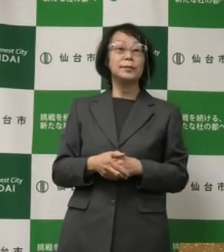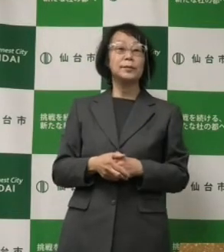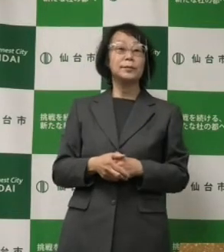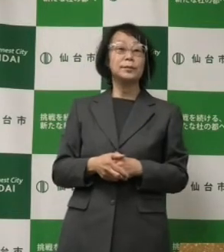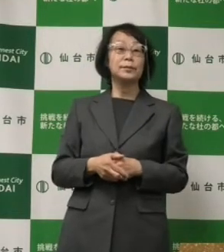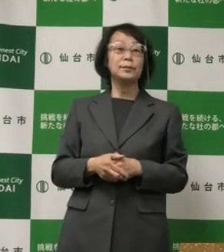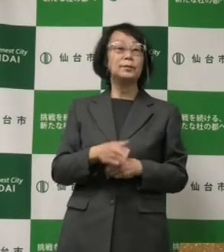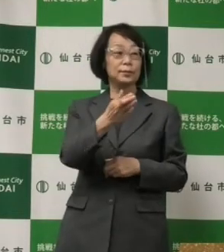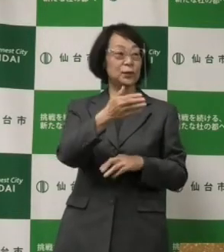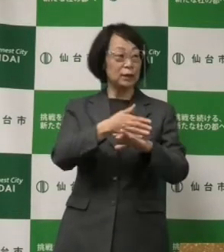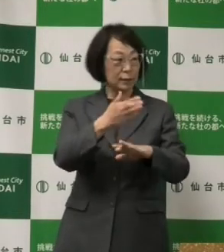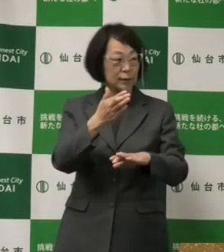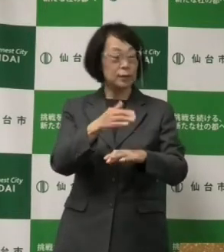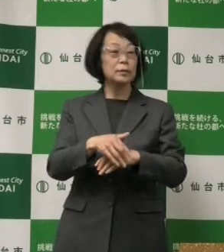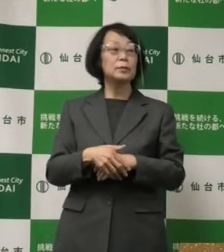ありがとうございます